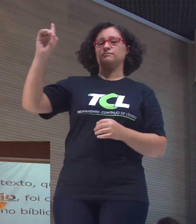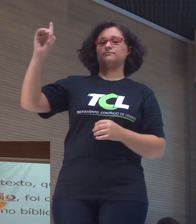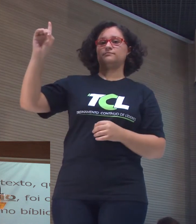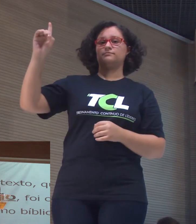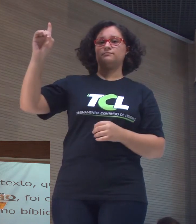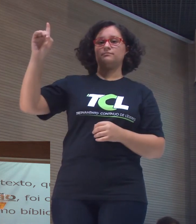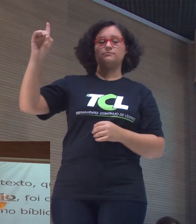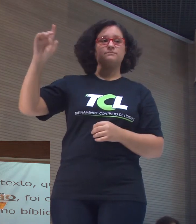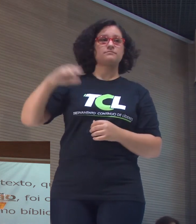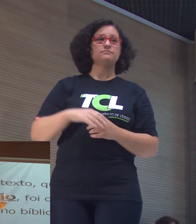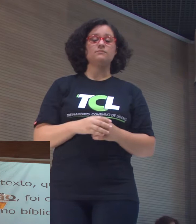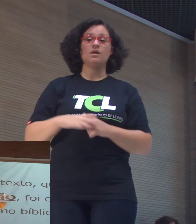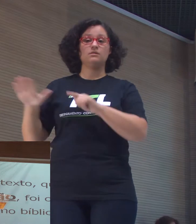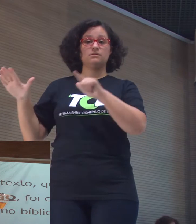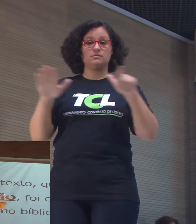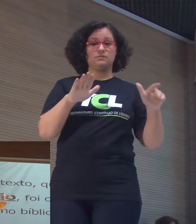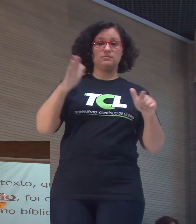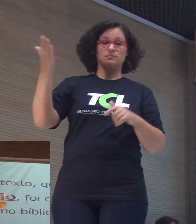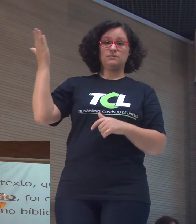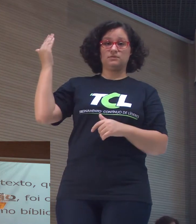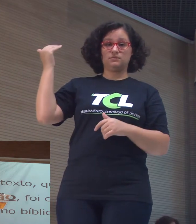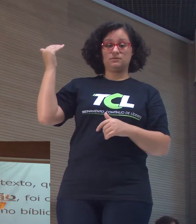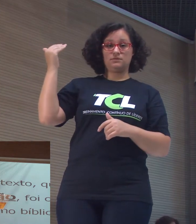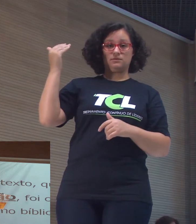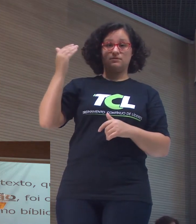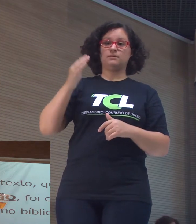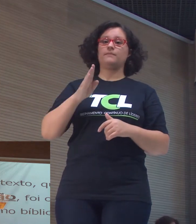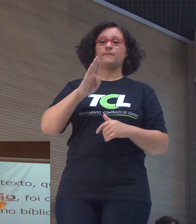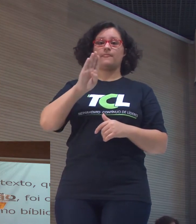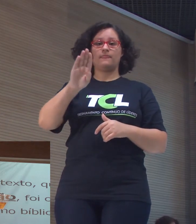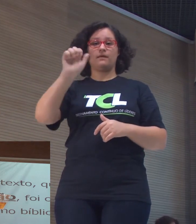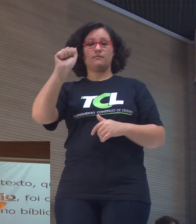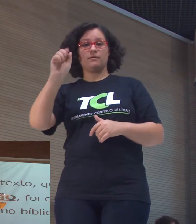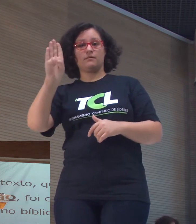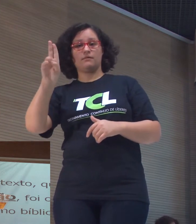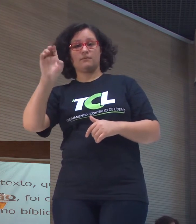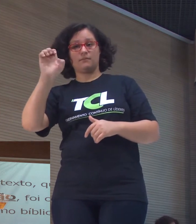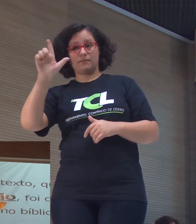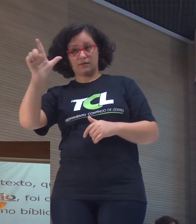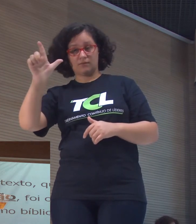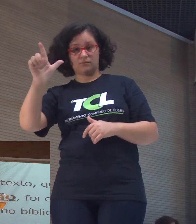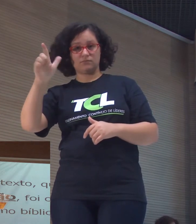Como nós vimos na semana passada, Babel teve uma unidade lá, o pessoal se uniu.